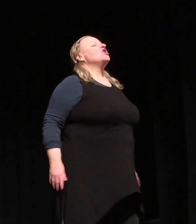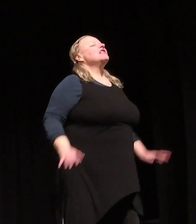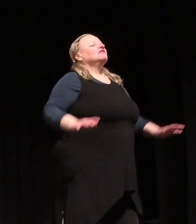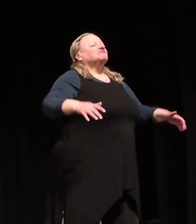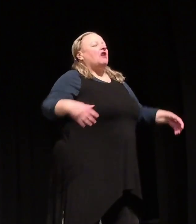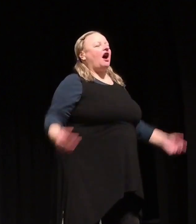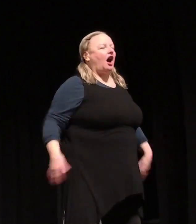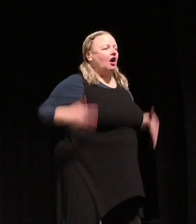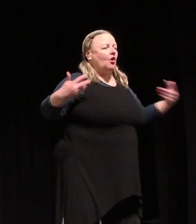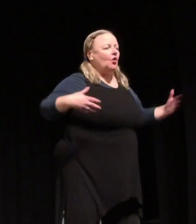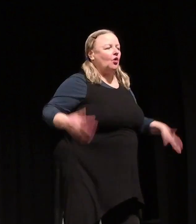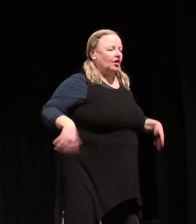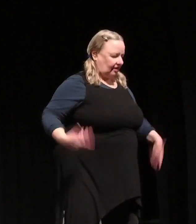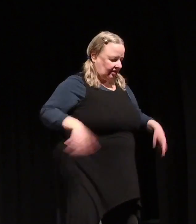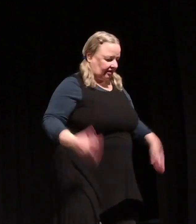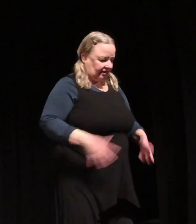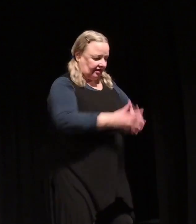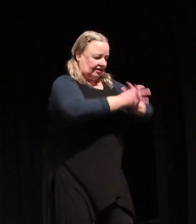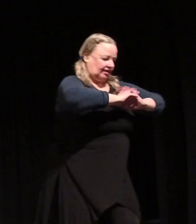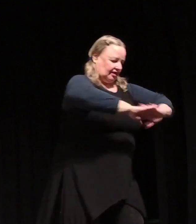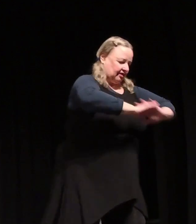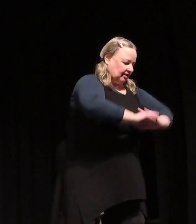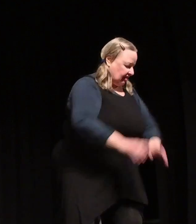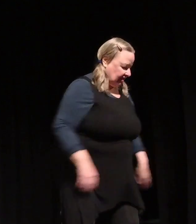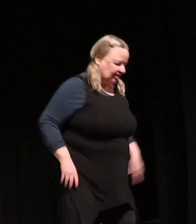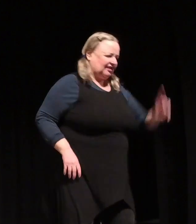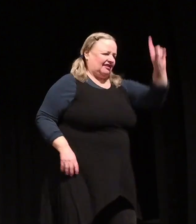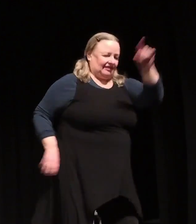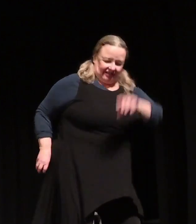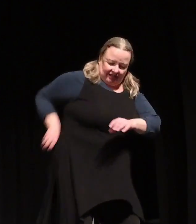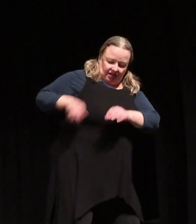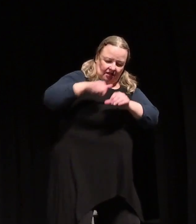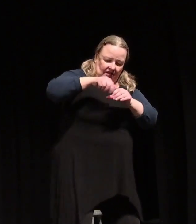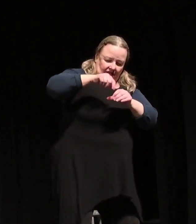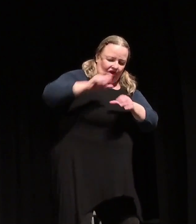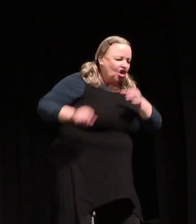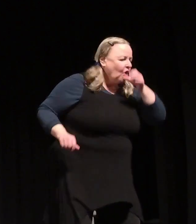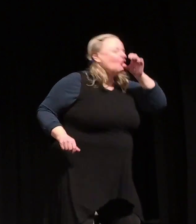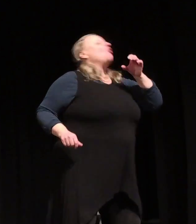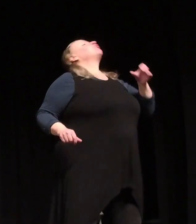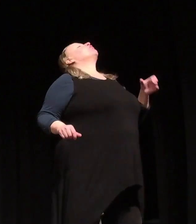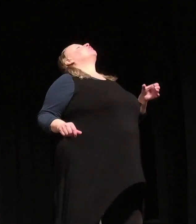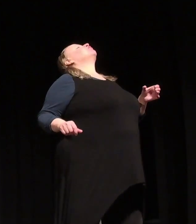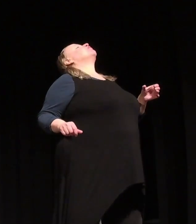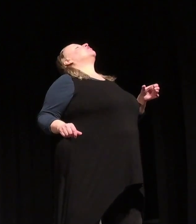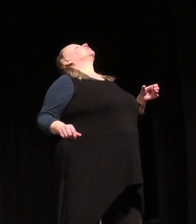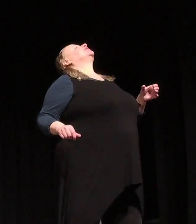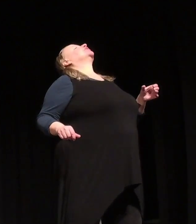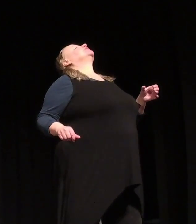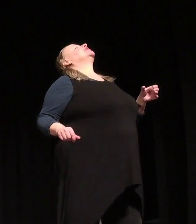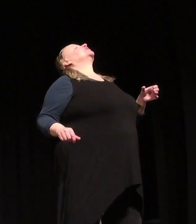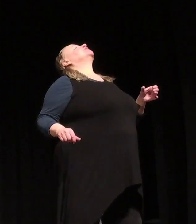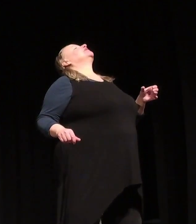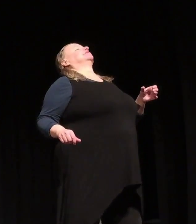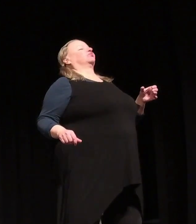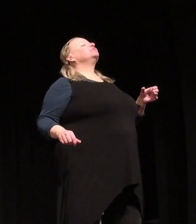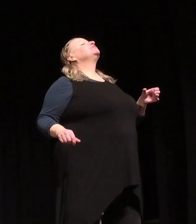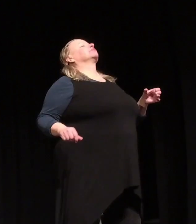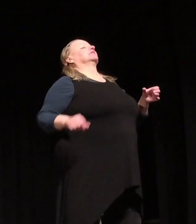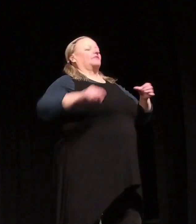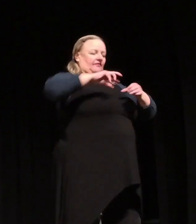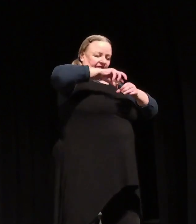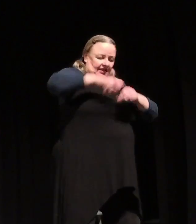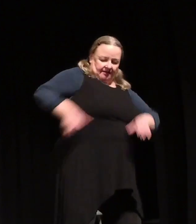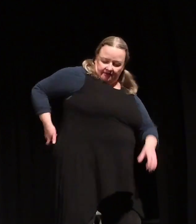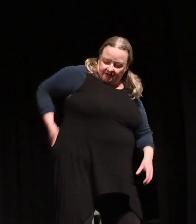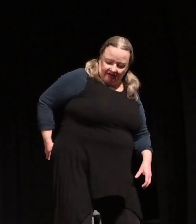arbre. OK. Grosse inspiration. Attends. J'ai besoin d'un petit shot, là.